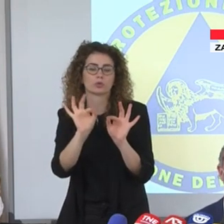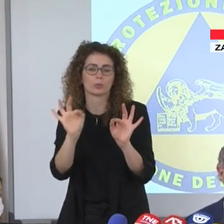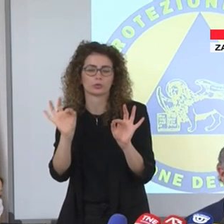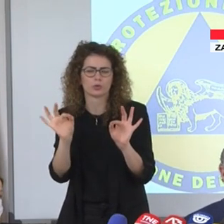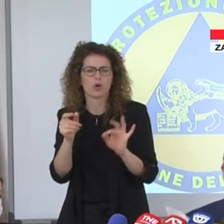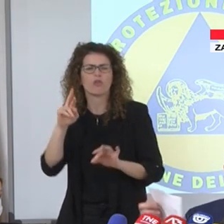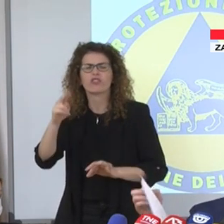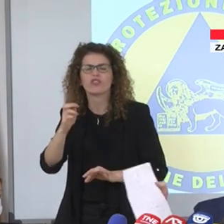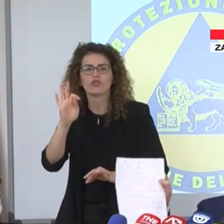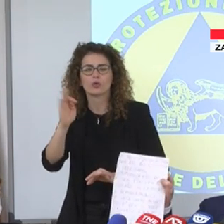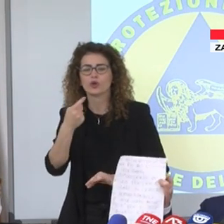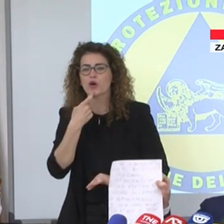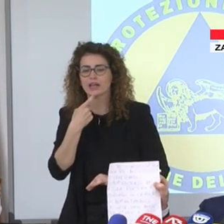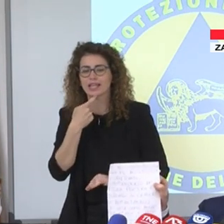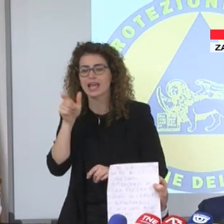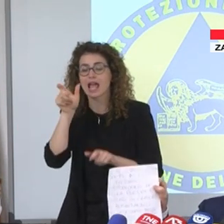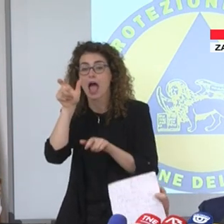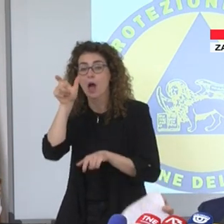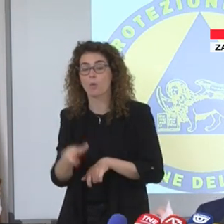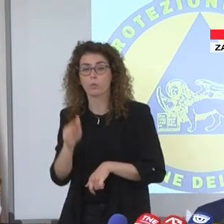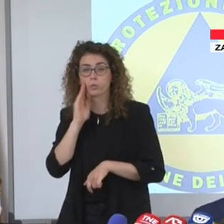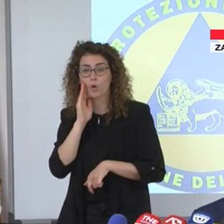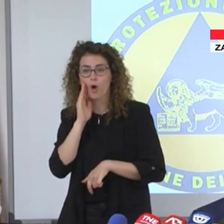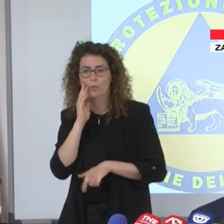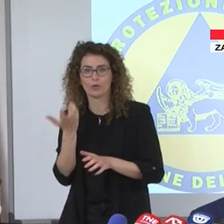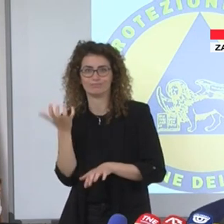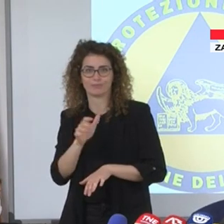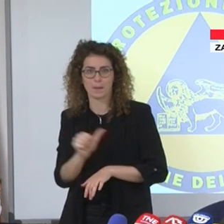Ma qual è il problema? 7 maggio 00:39.